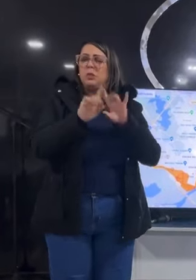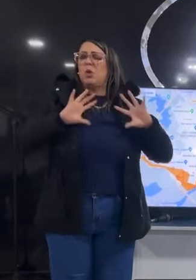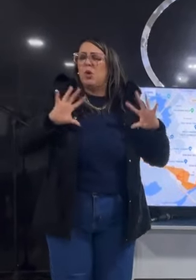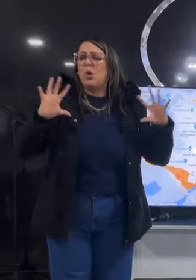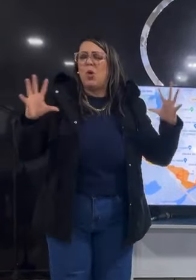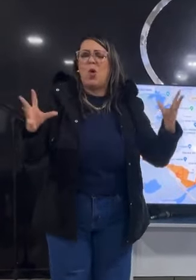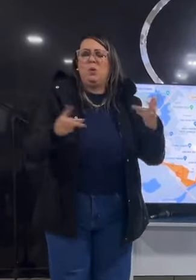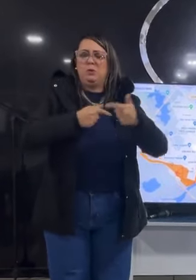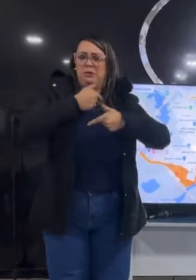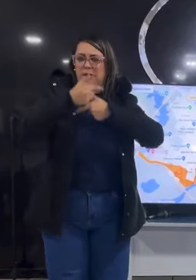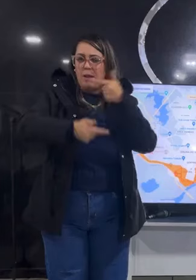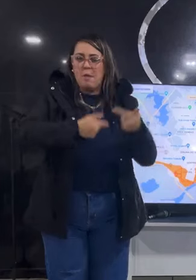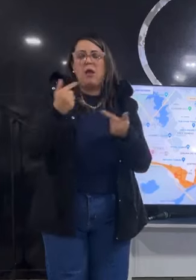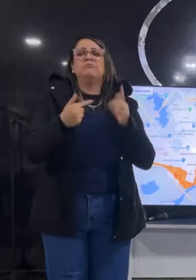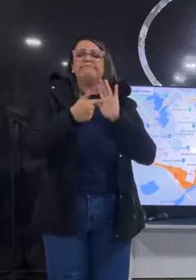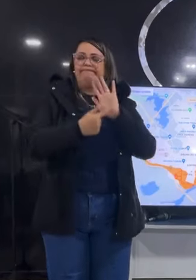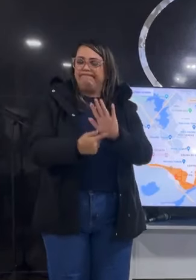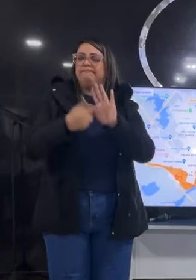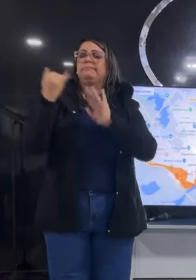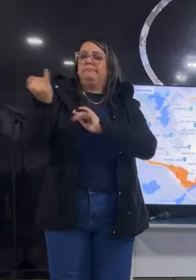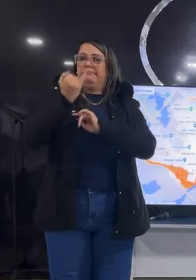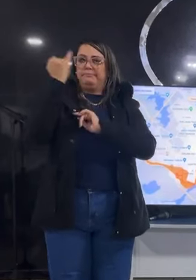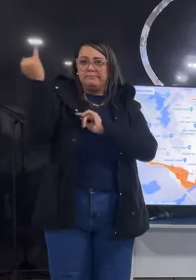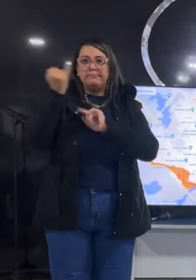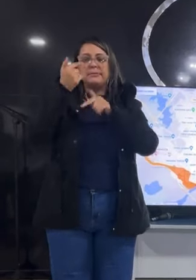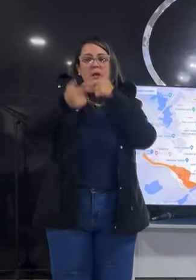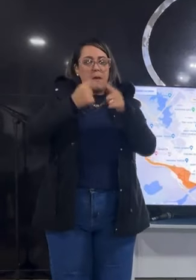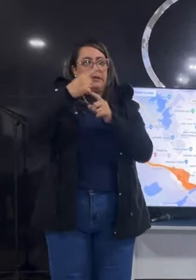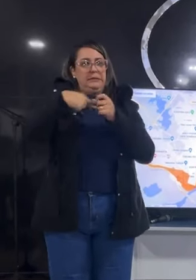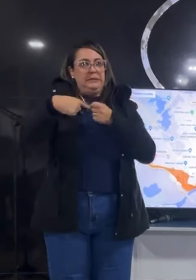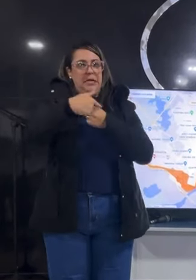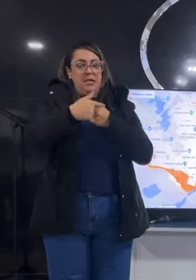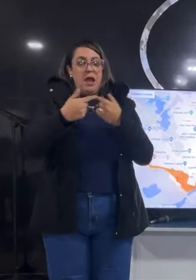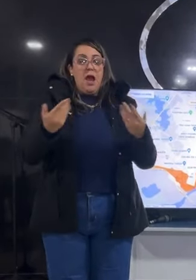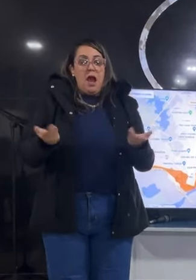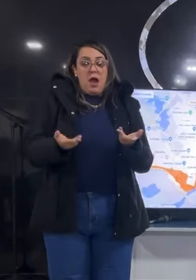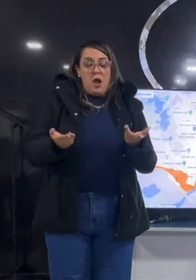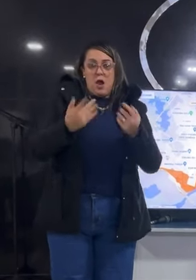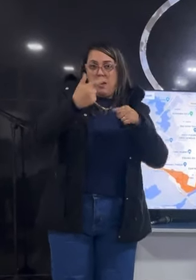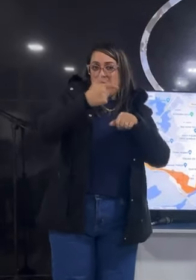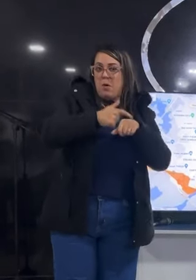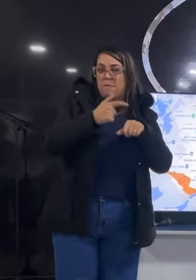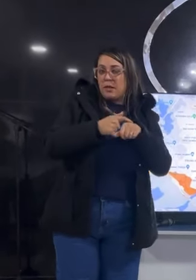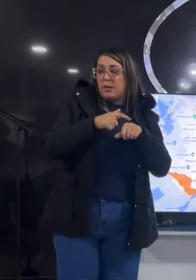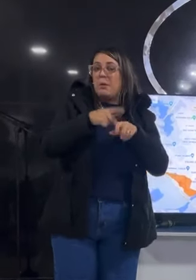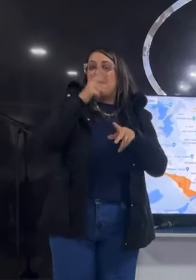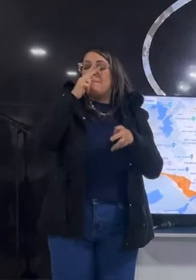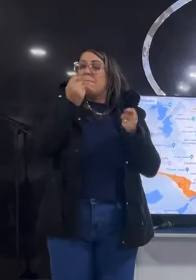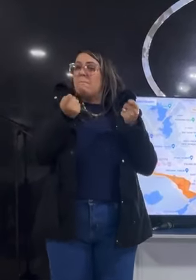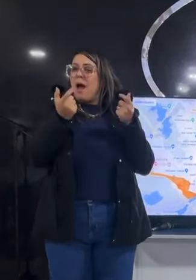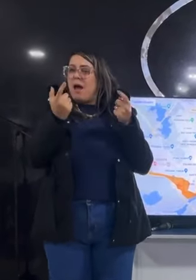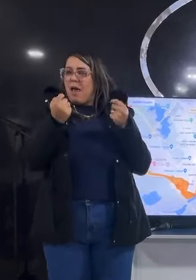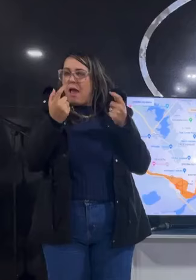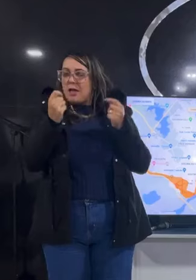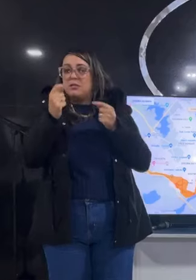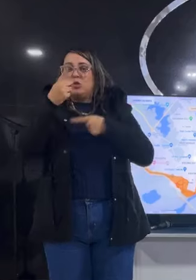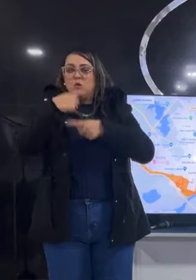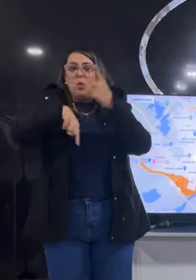junto na significou paraa nossa cidade quer dizer Estamos chegando no momento que parece é o que tudo indica